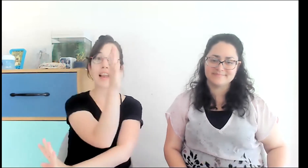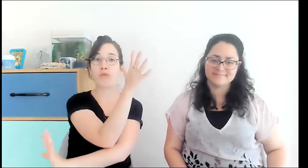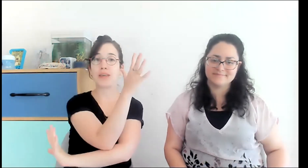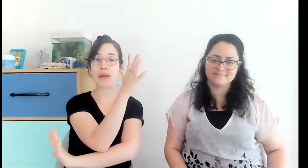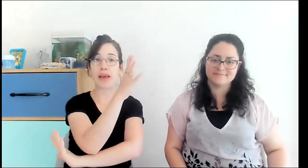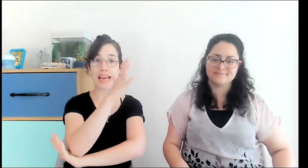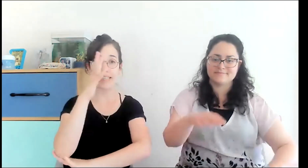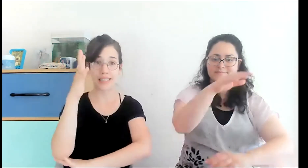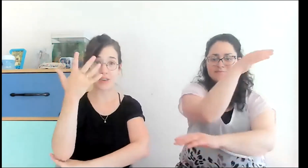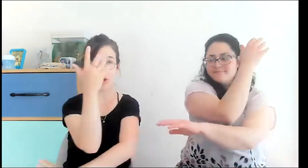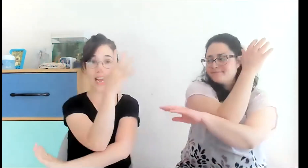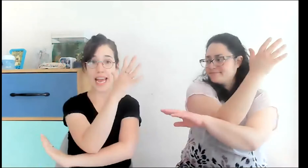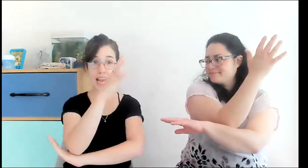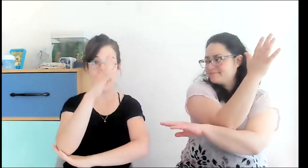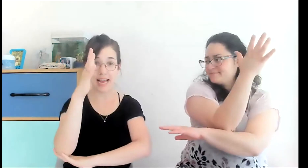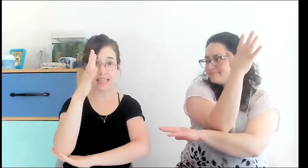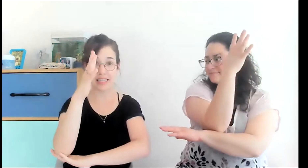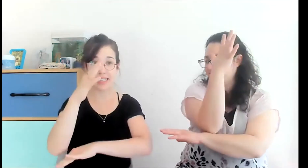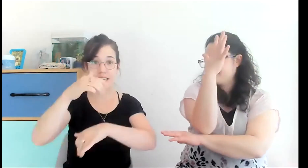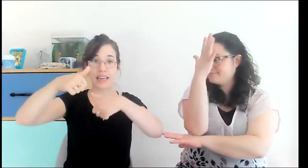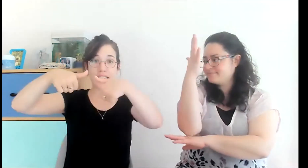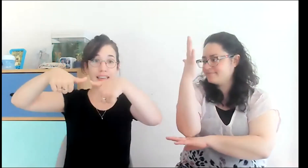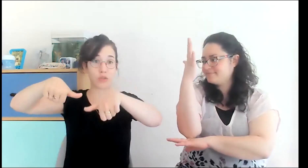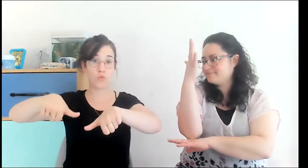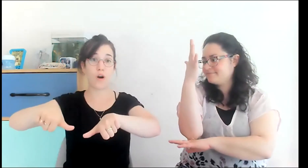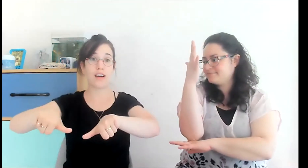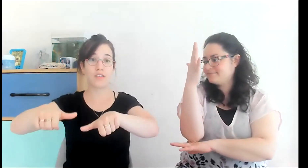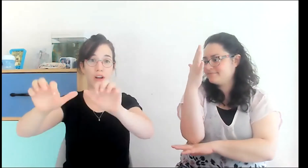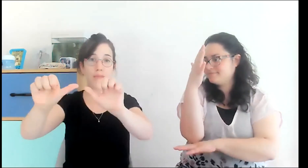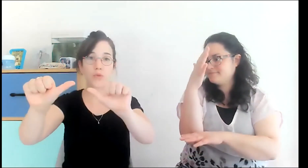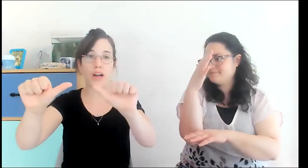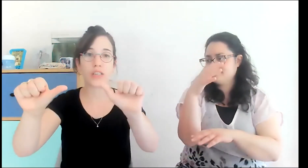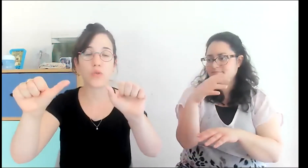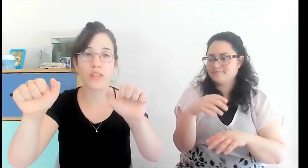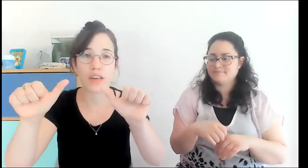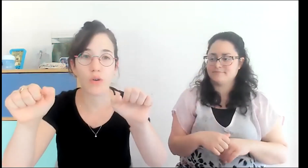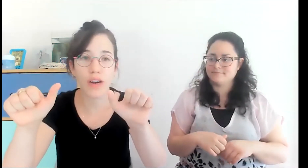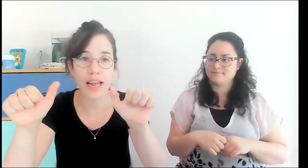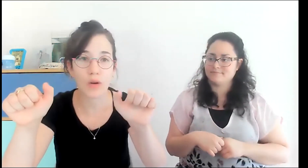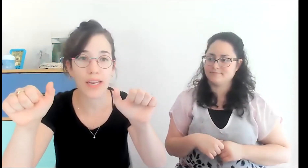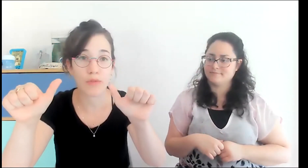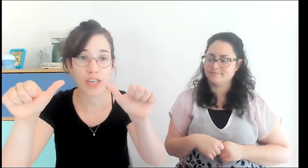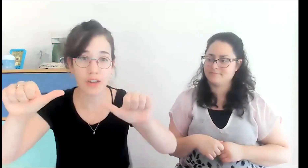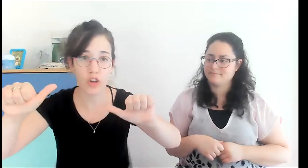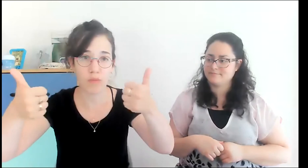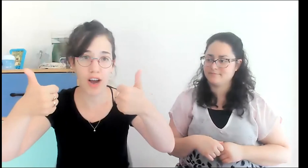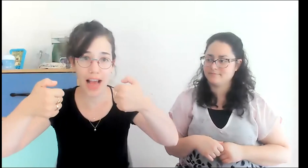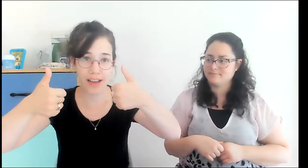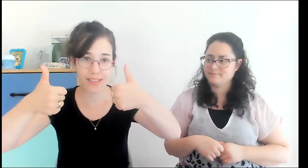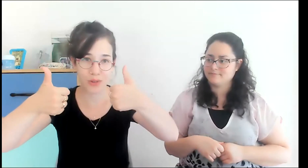אנחנו מסמנים עץ, אוקיי? עץ. נטוע, אוקיי? בצורה כזו, תסתכלו על הגודלים שלי, נכון? כמו הלייק, אתם זוכרים